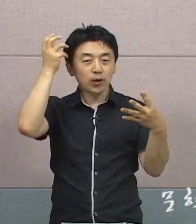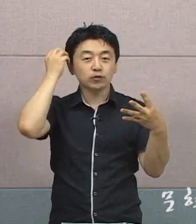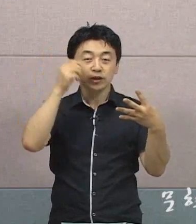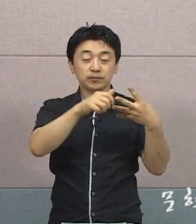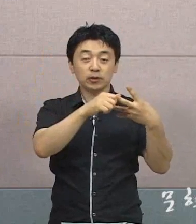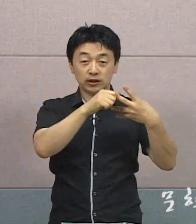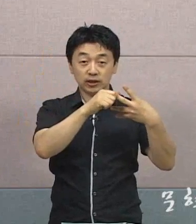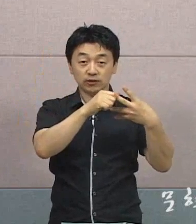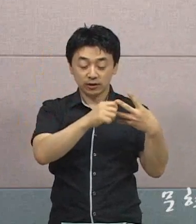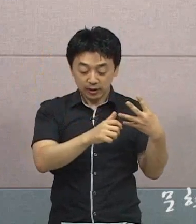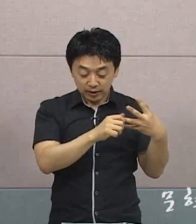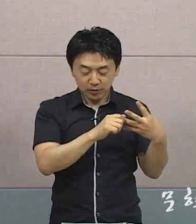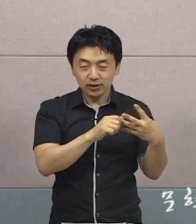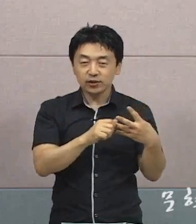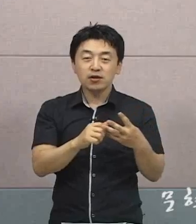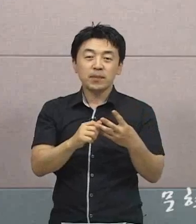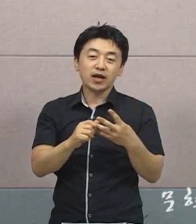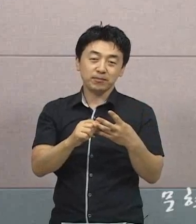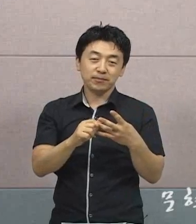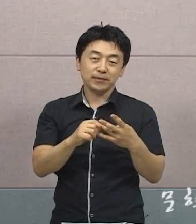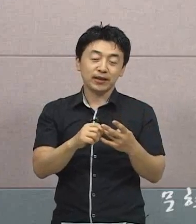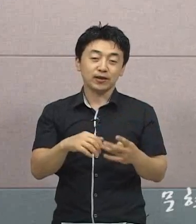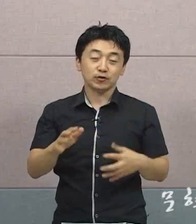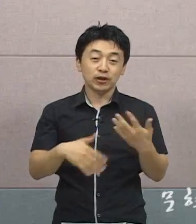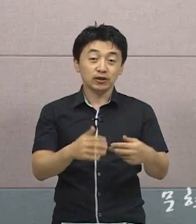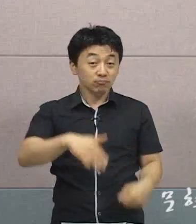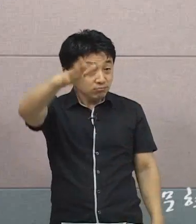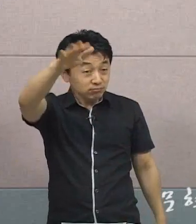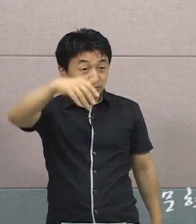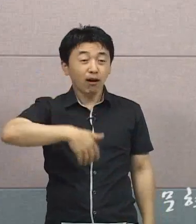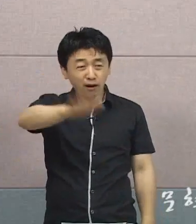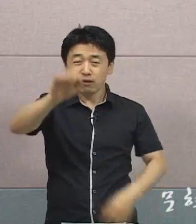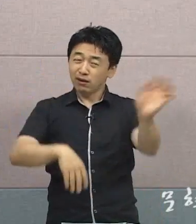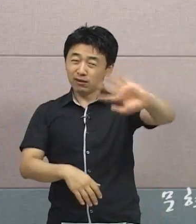외우고 계시면 되는 단어들. 세 번째는요, 마임. 우리가 그냥